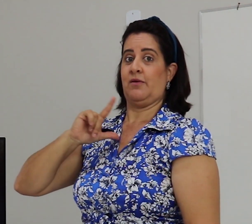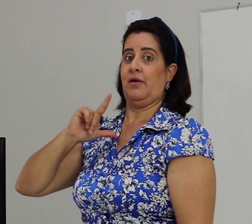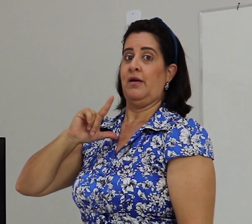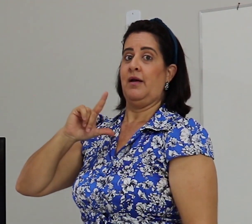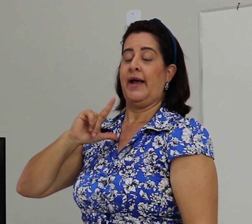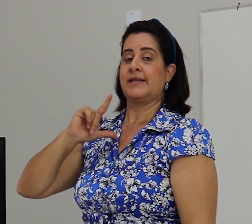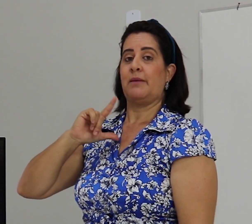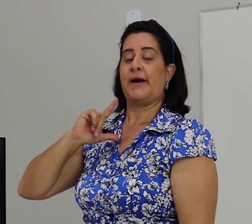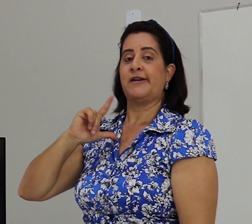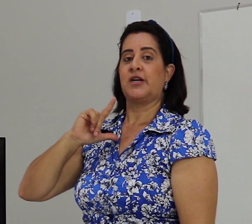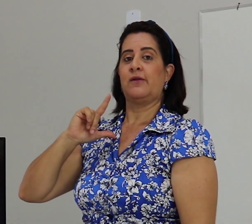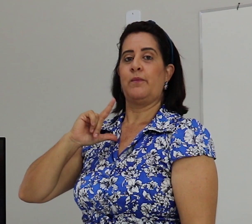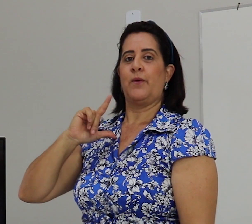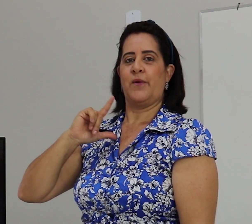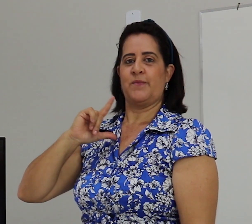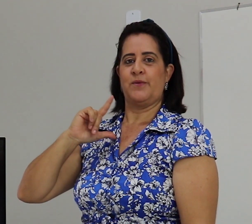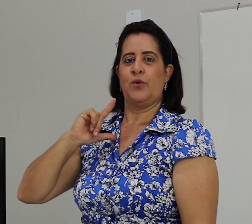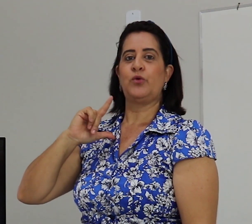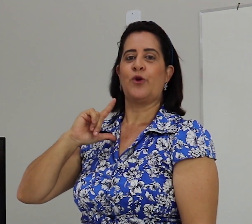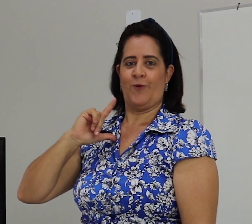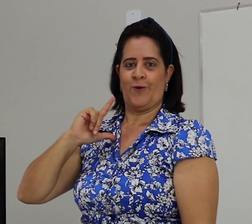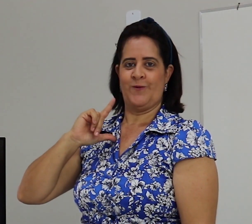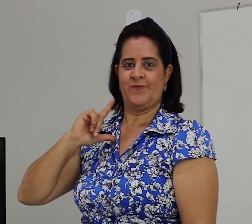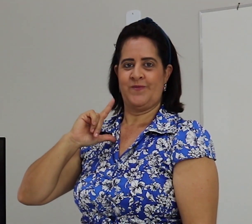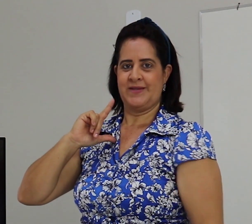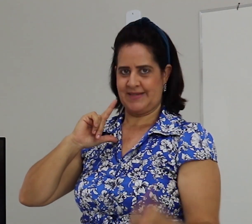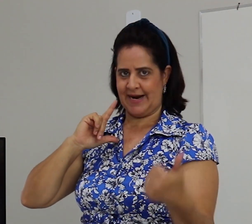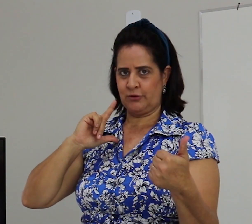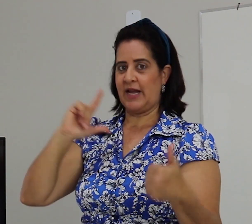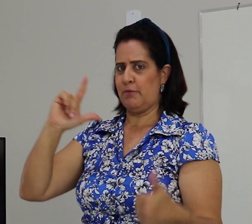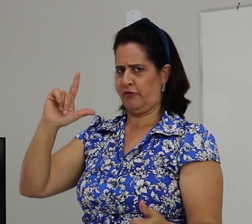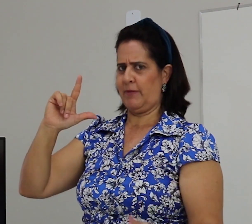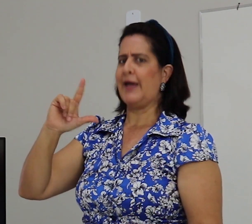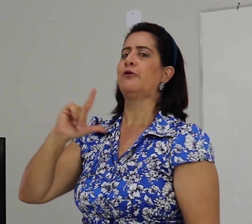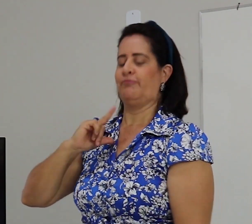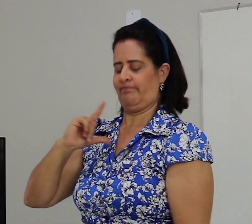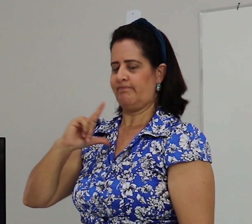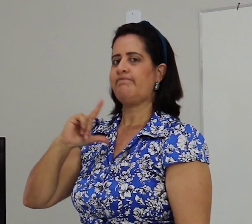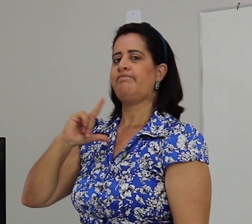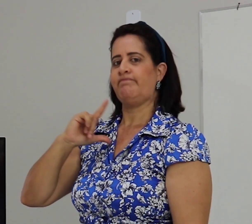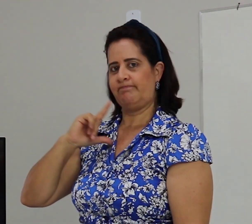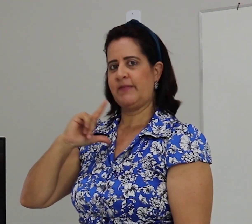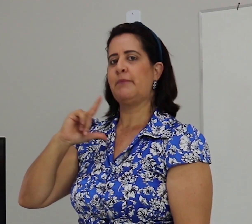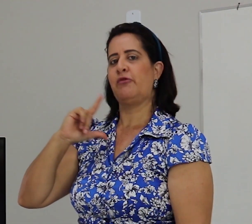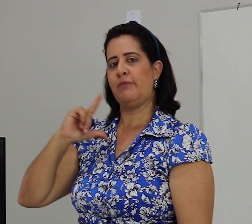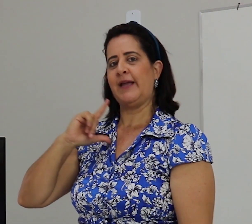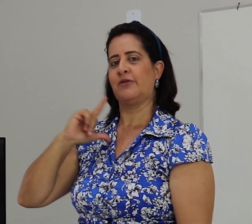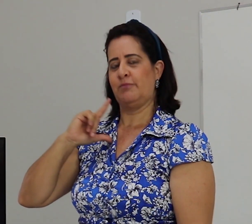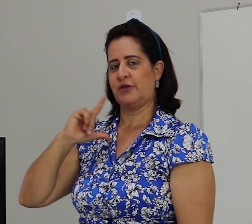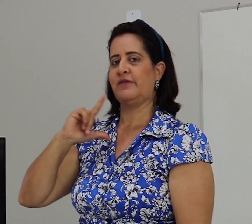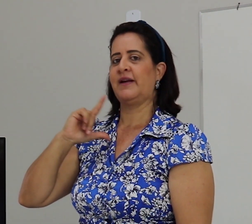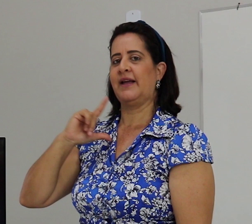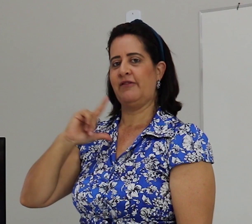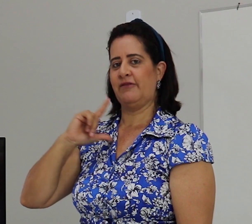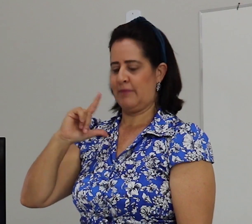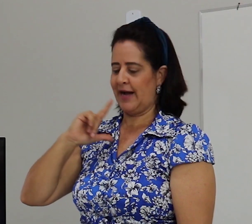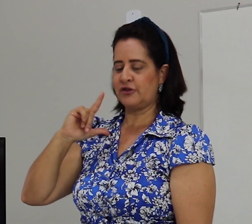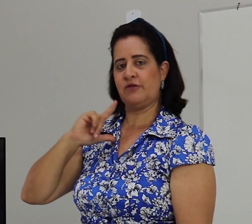articulação. Essa parte aqui do meu corpo, o tronco. Certo? Tem movimento? Tem movimento. Pode ver que ele bate e